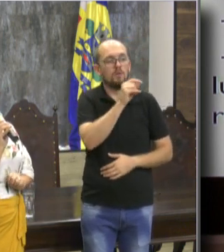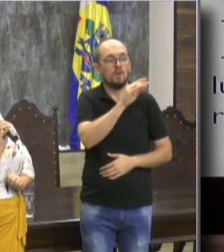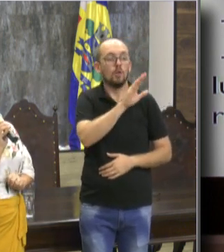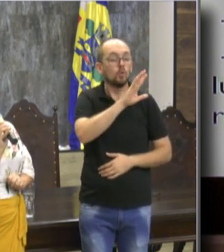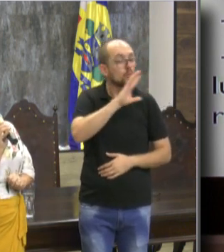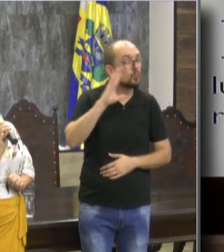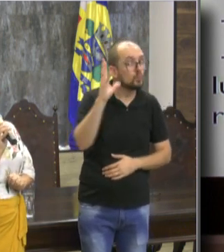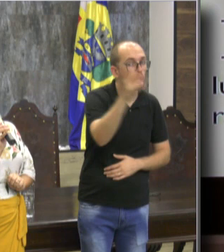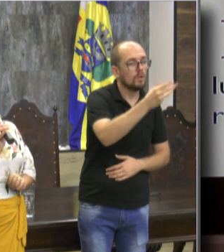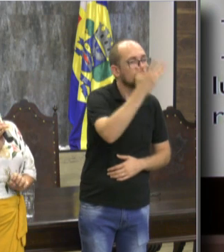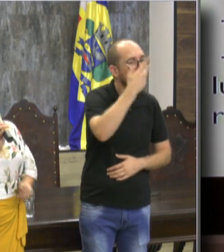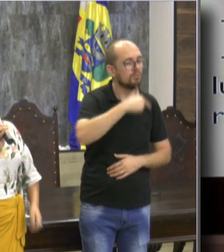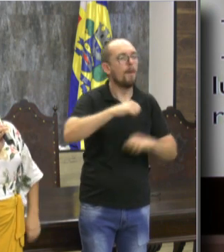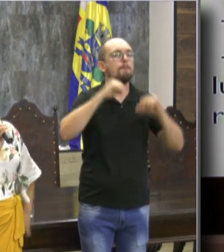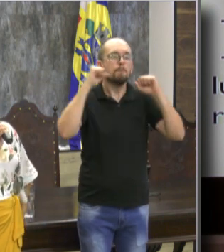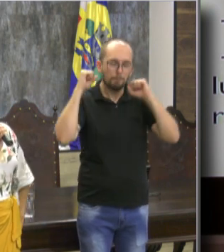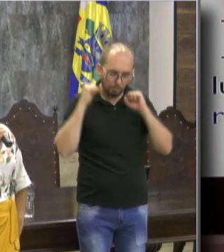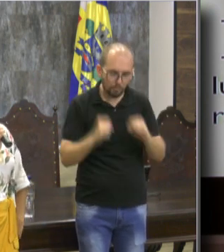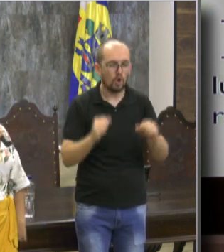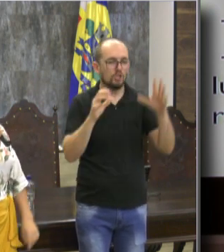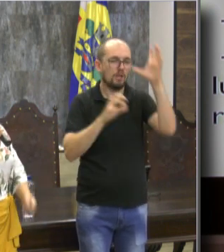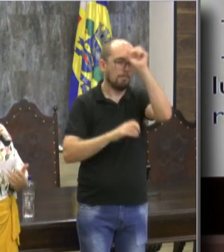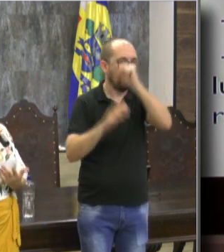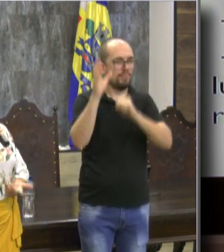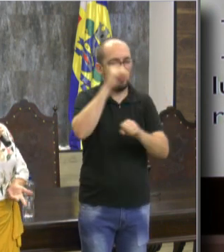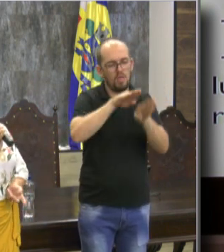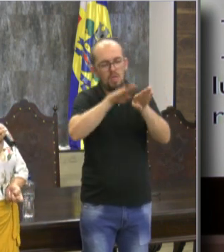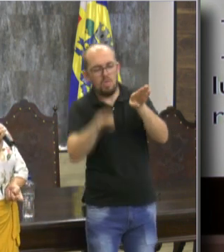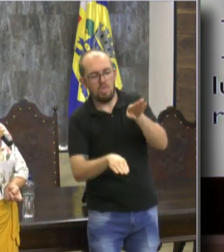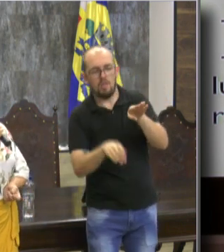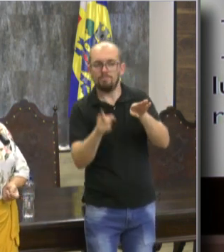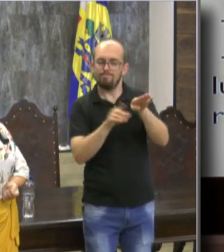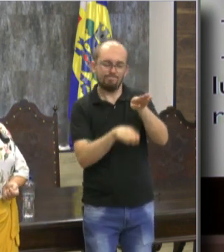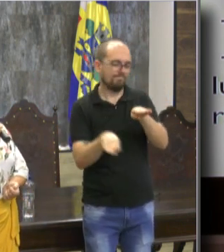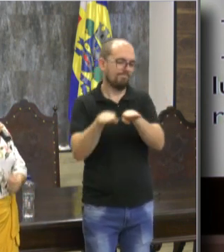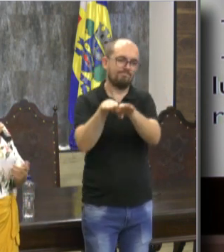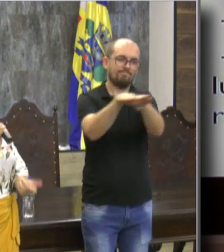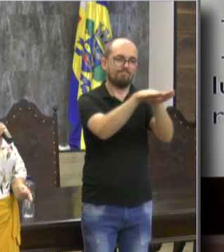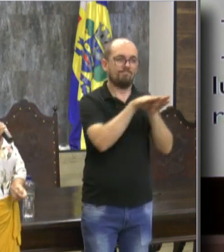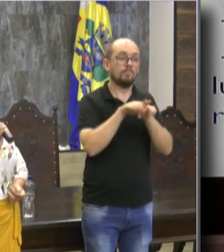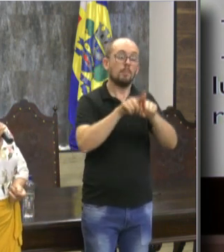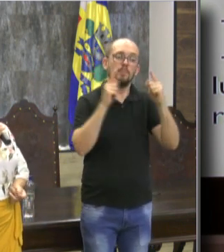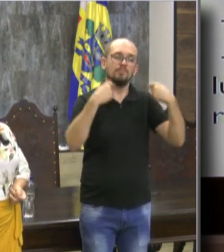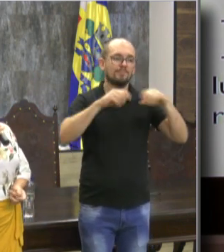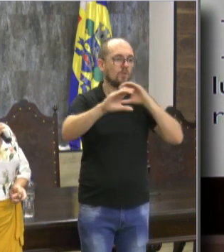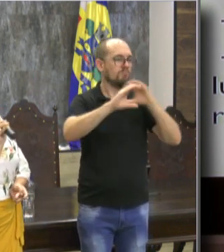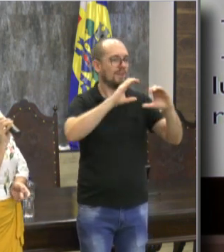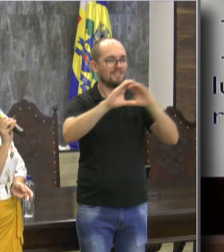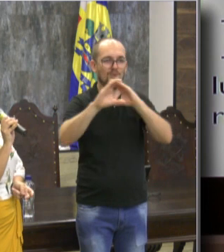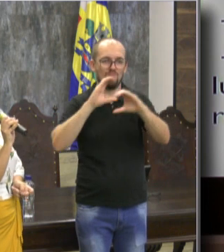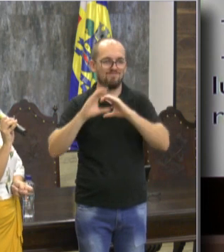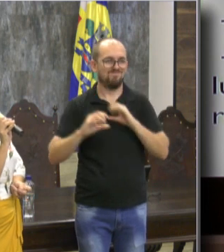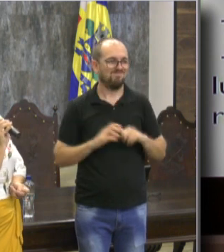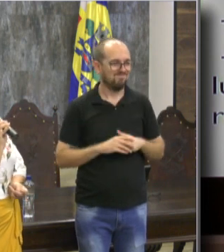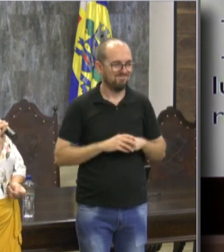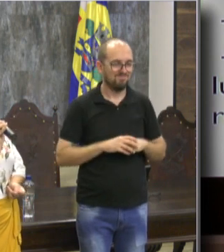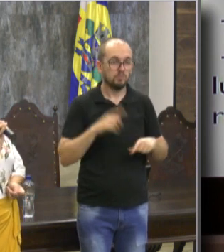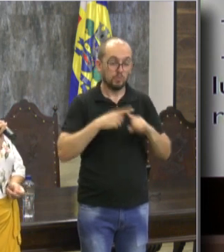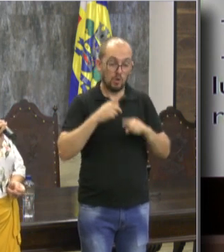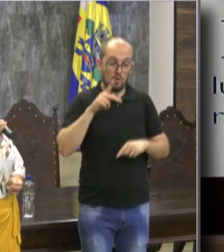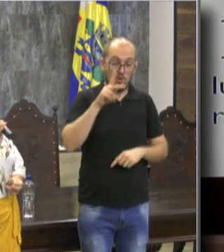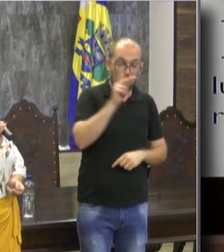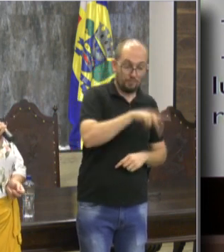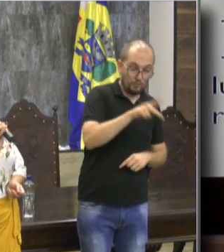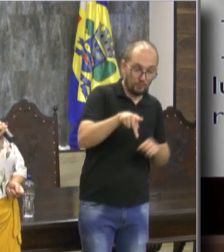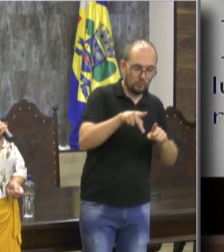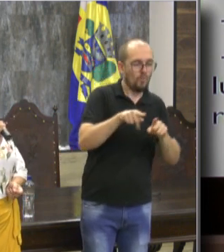pode aprender. Sem comunicação, a vida é muito difícil. Todo professor é um pouco super-herói.